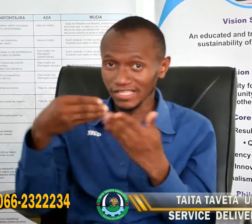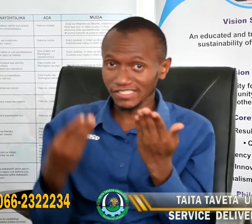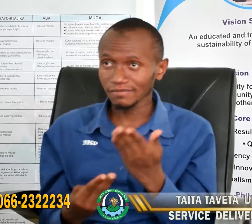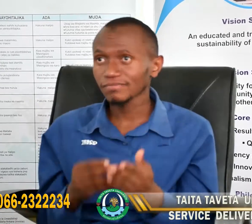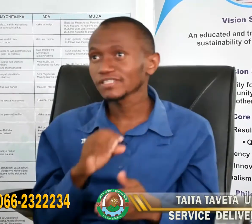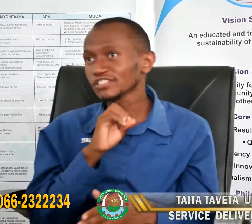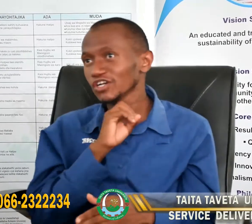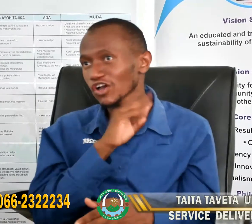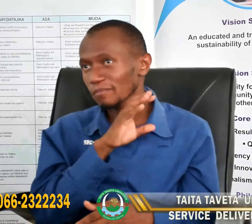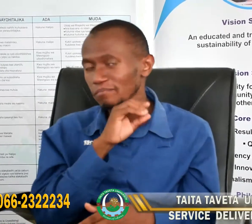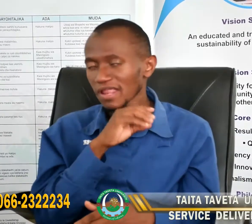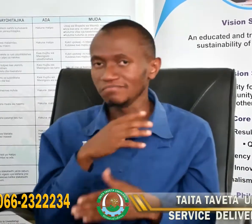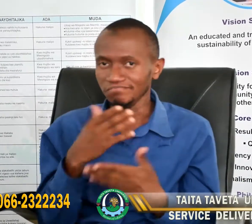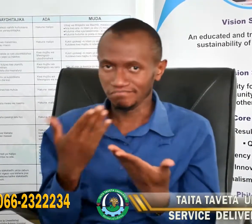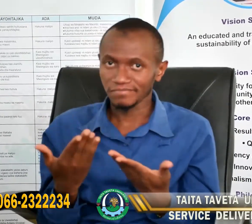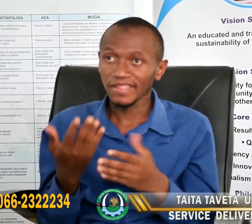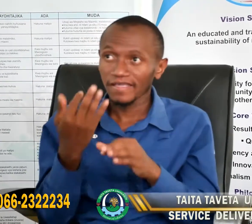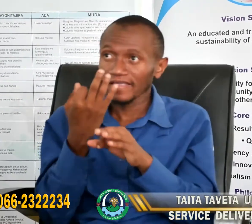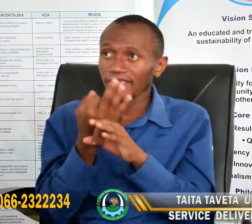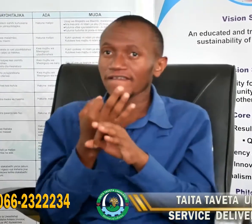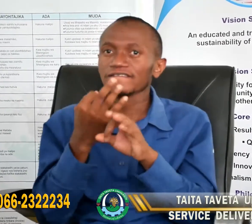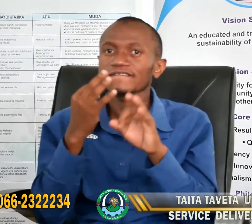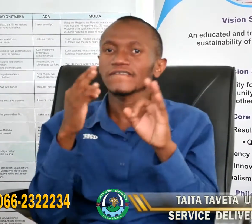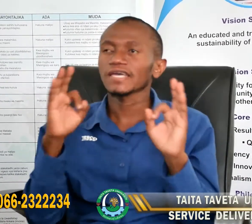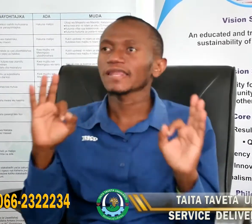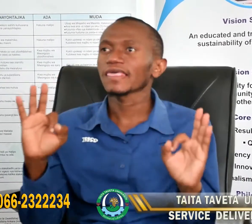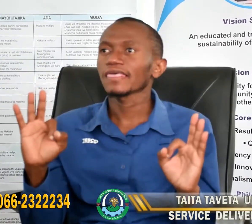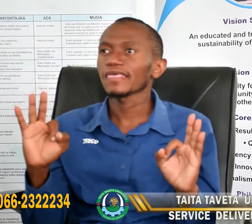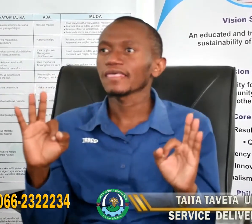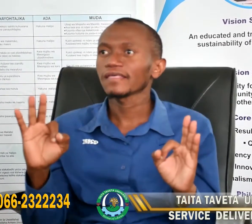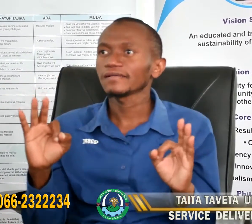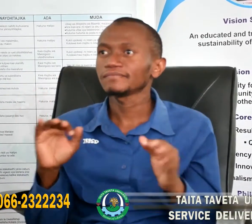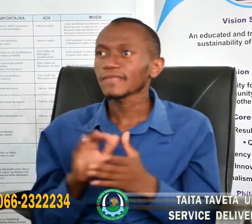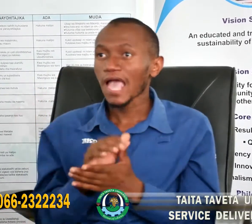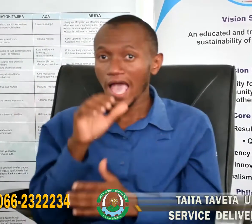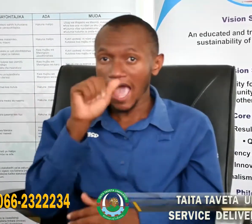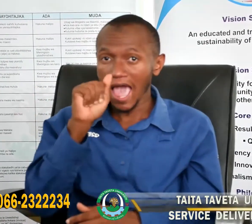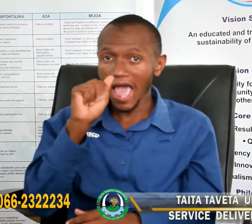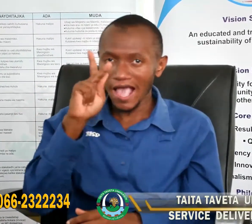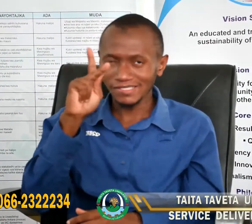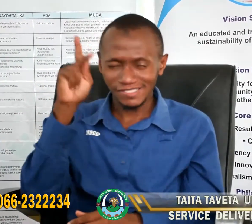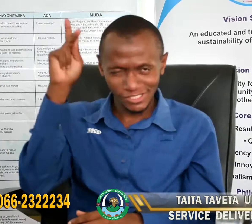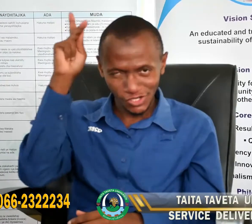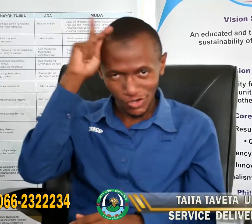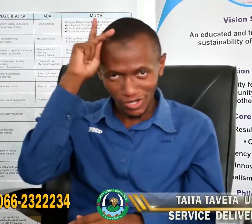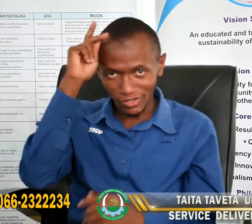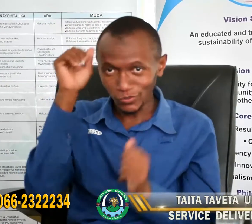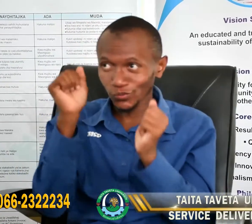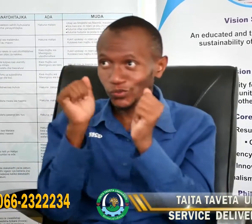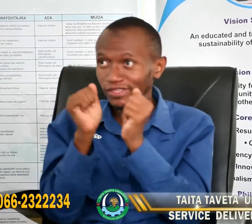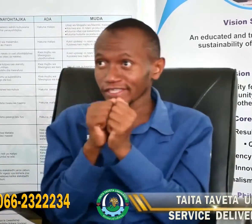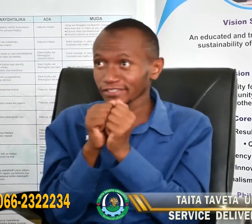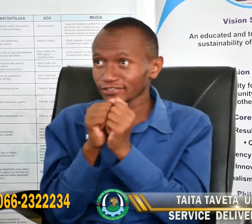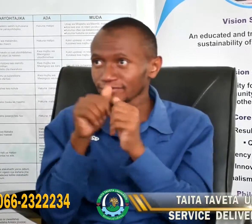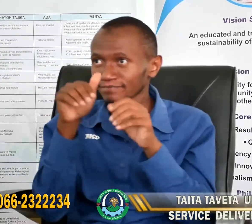zilizothibitishwa au karatasi za matokeo. Ada, kwa mujibu wa mwongozo